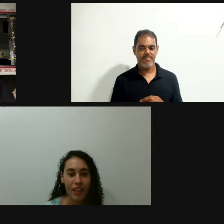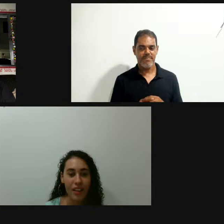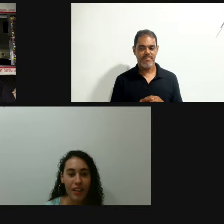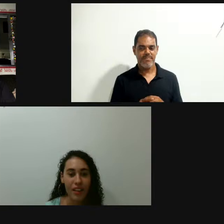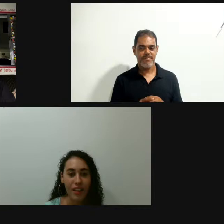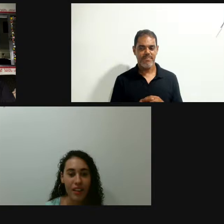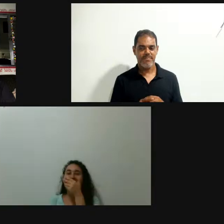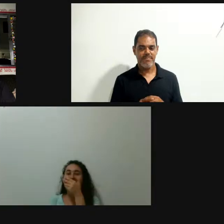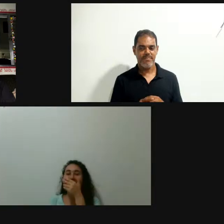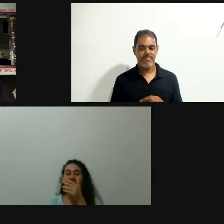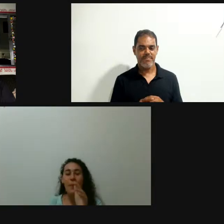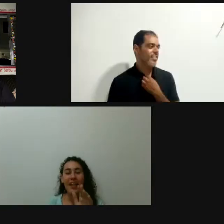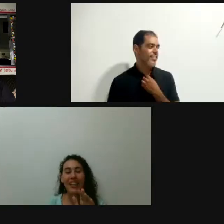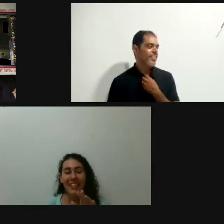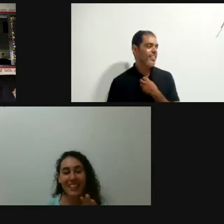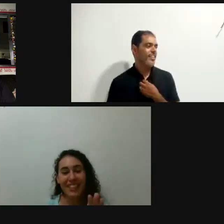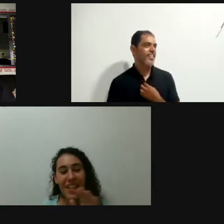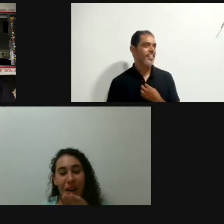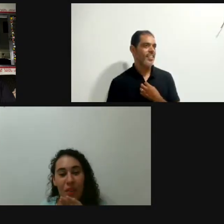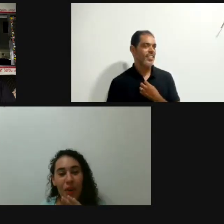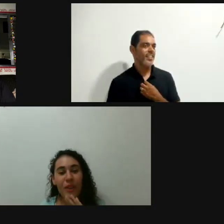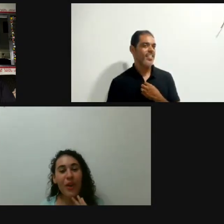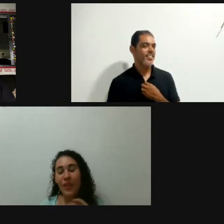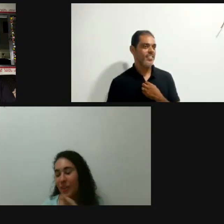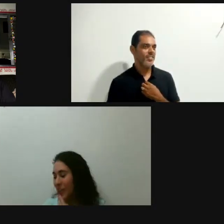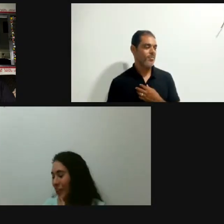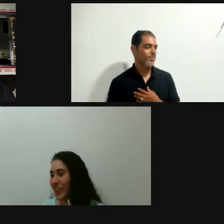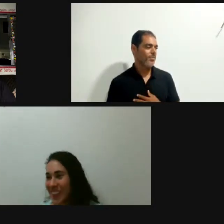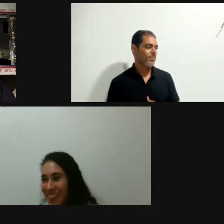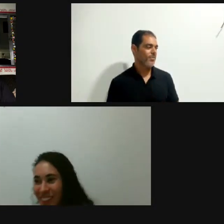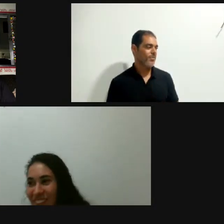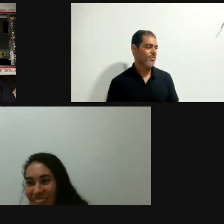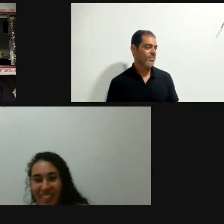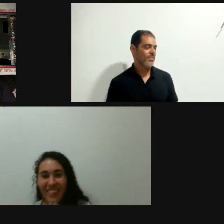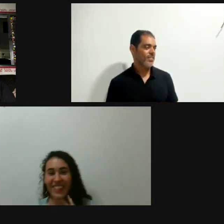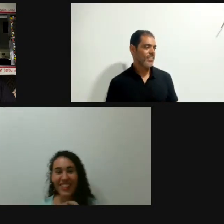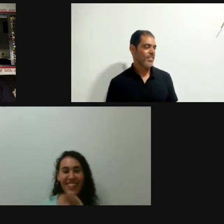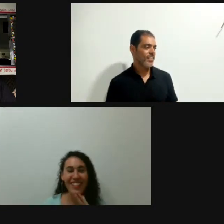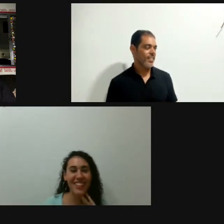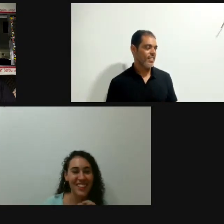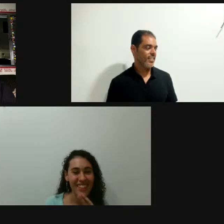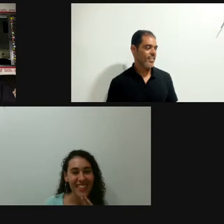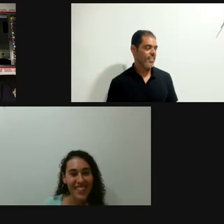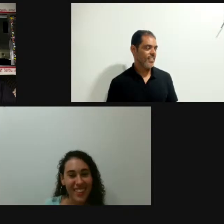Com animais. Oi? Voltou. Tô ouvindo.